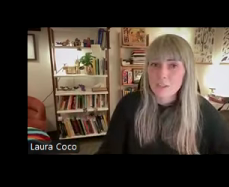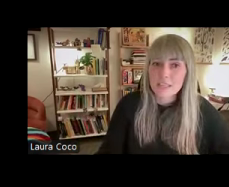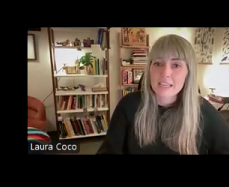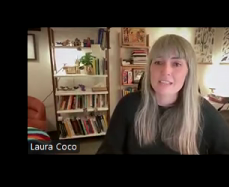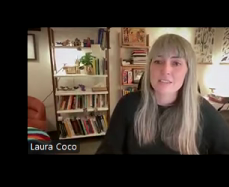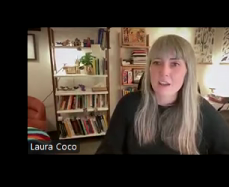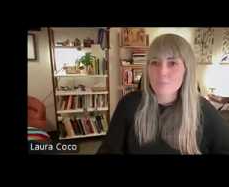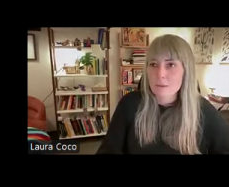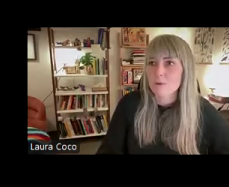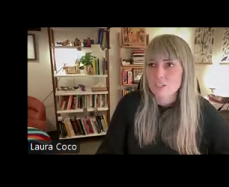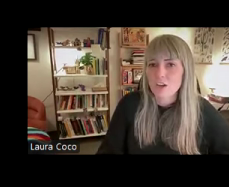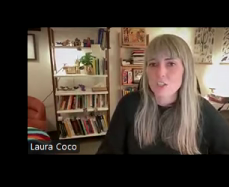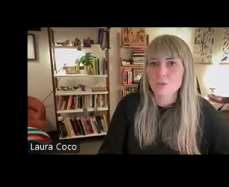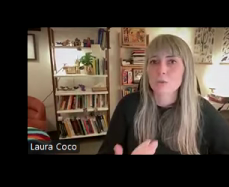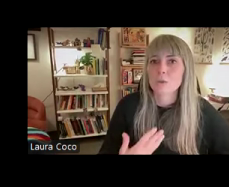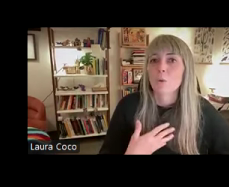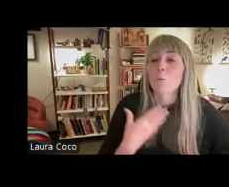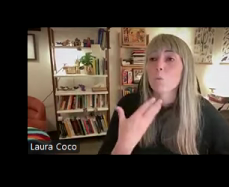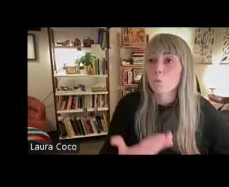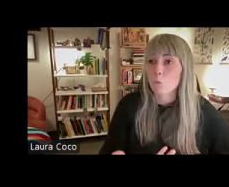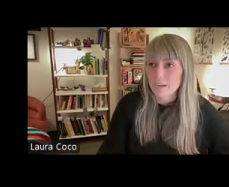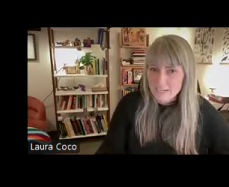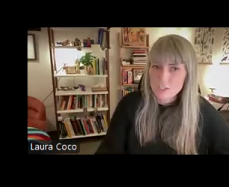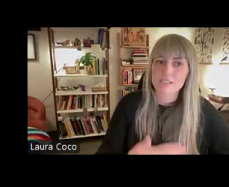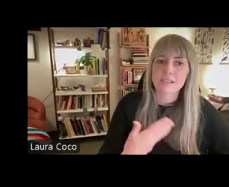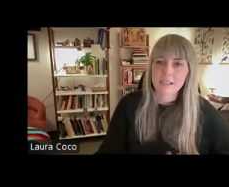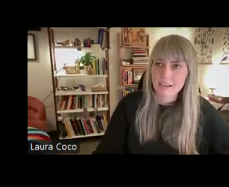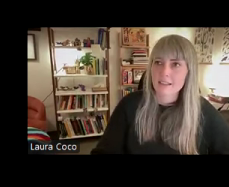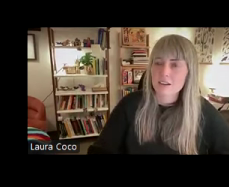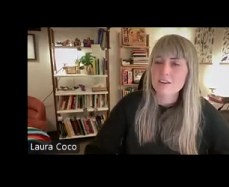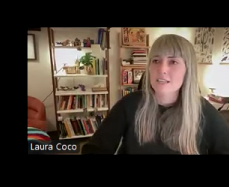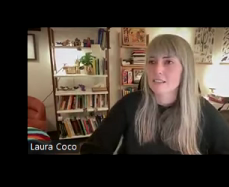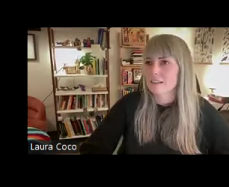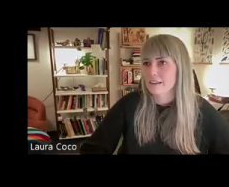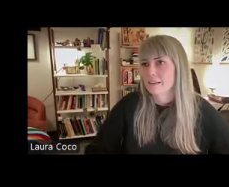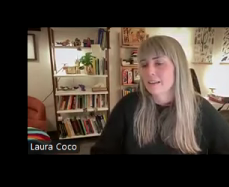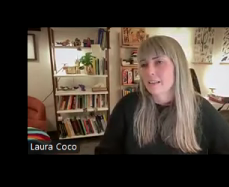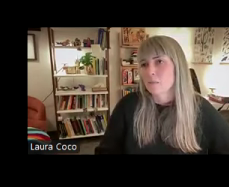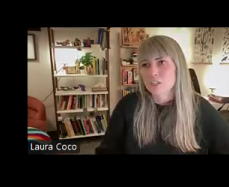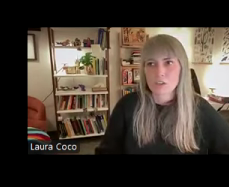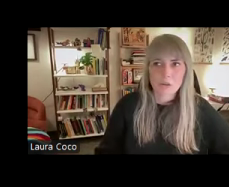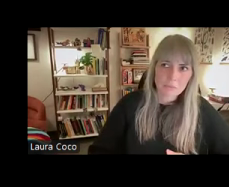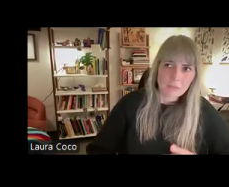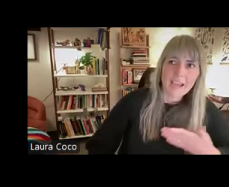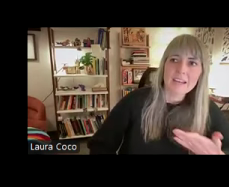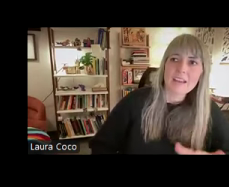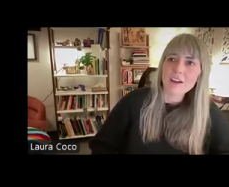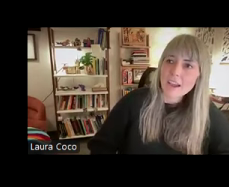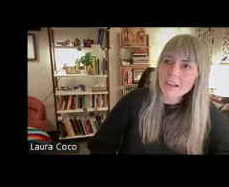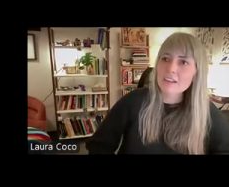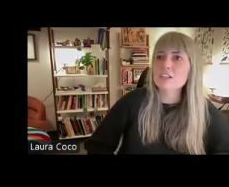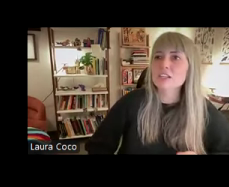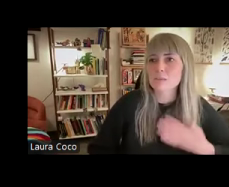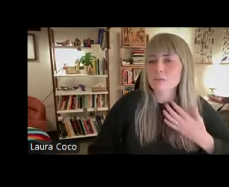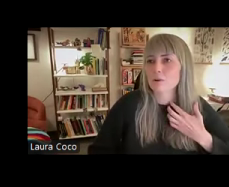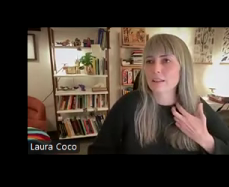the good thing is a Entonces, lot lo of people bueno we es que talked muchas to personas con las que were interested in hablamos getting their estaban hearing tested. interesadas en que se les They hiciera la mentioned, prueba they hadn't auditiva ever had